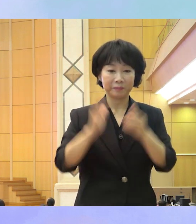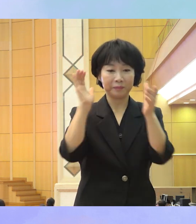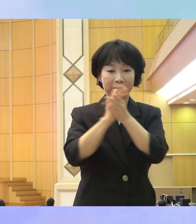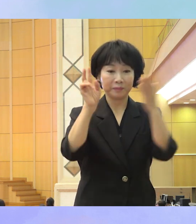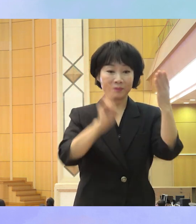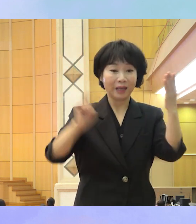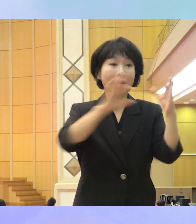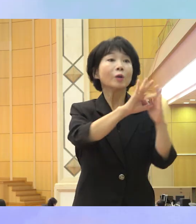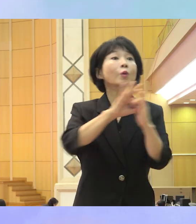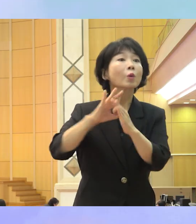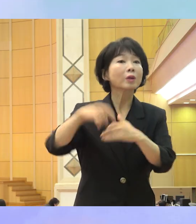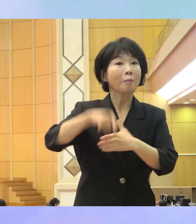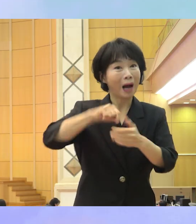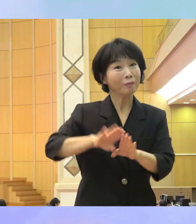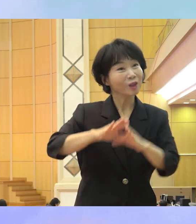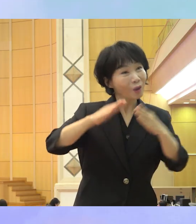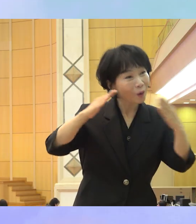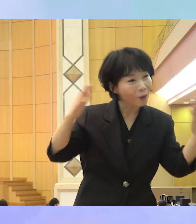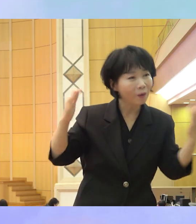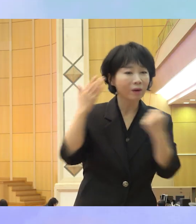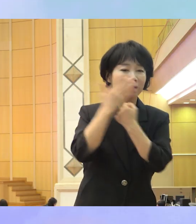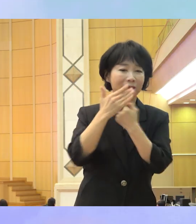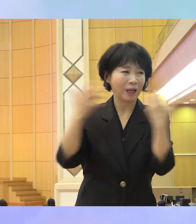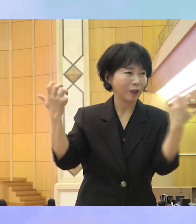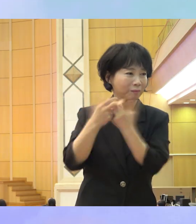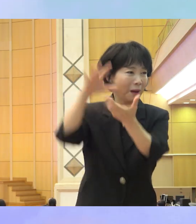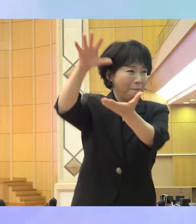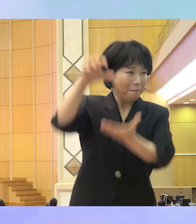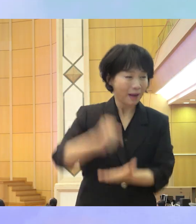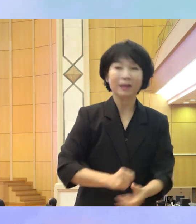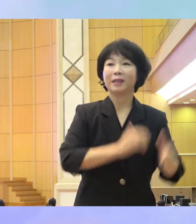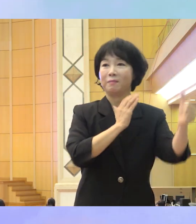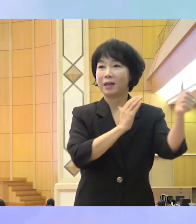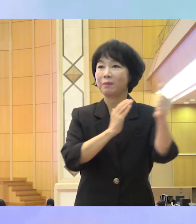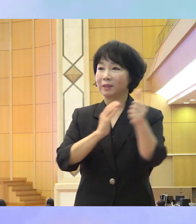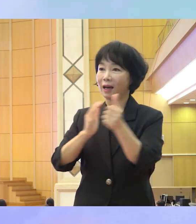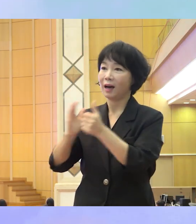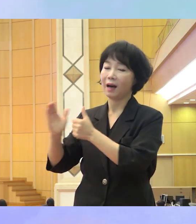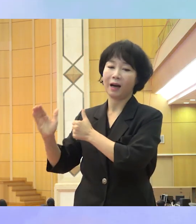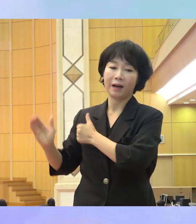은혜로 가득 채워주시는 주님을 계속해서 기쁜 마음으로 찬양하며 나아가시겠습니다.